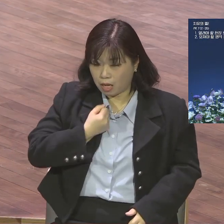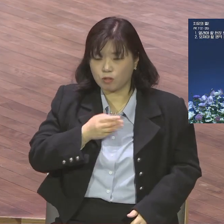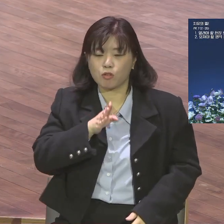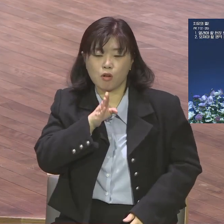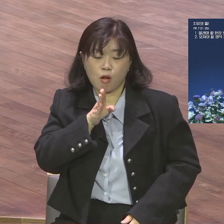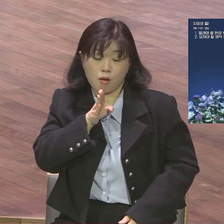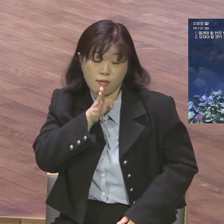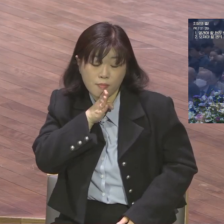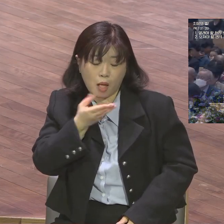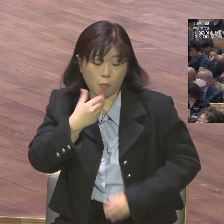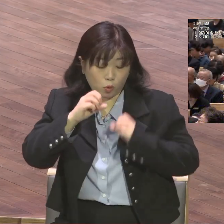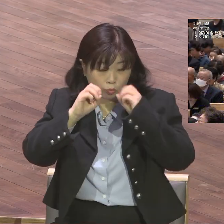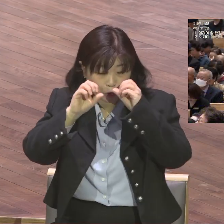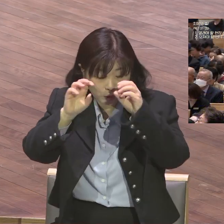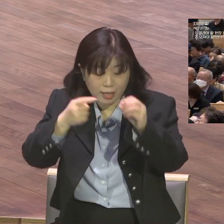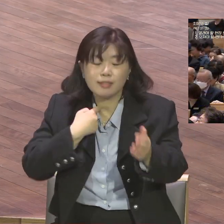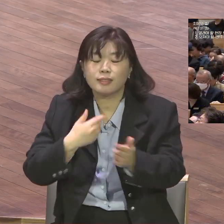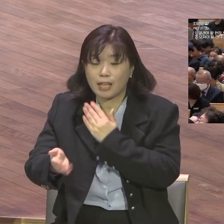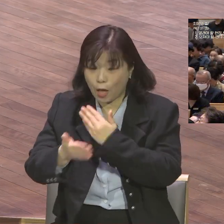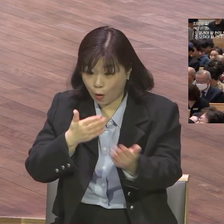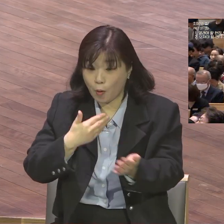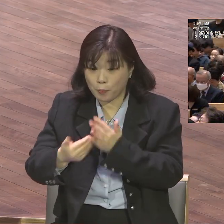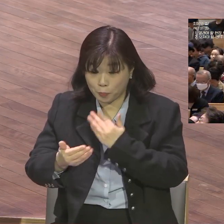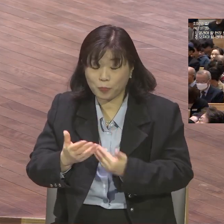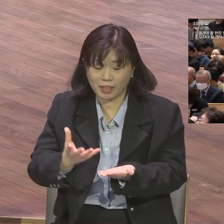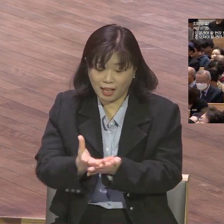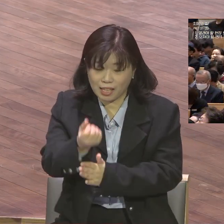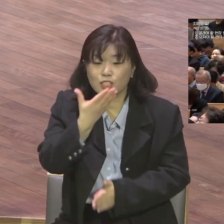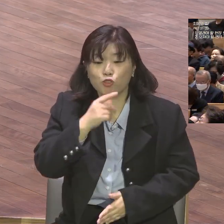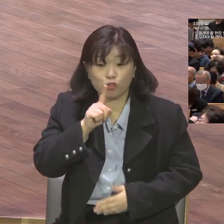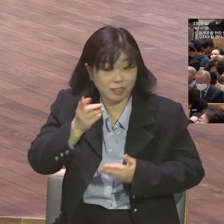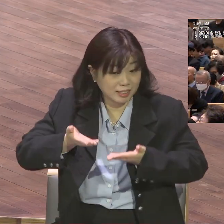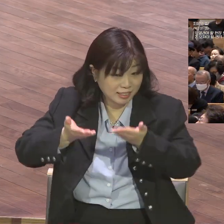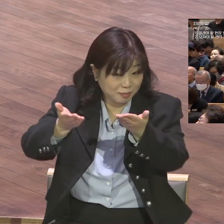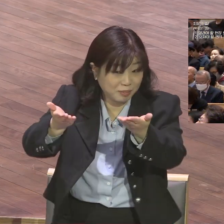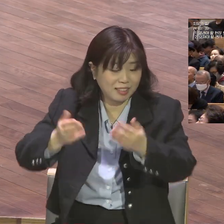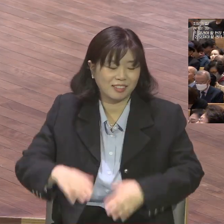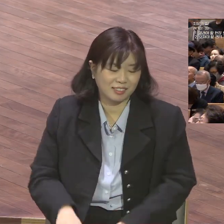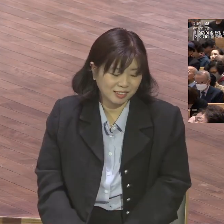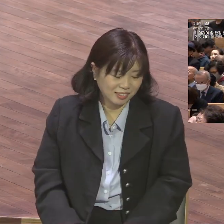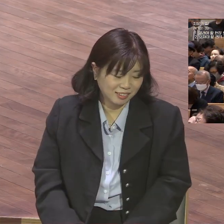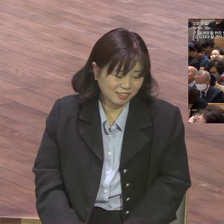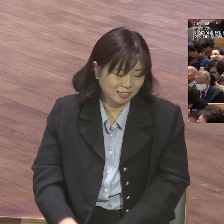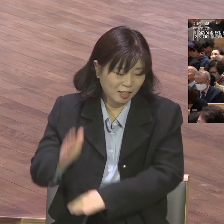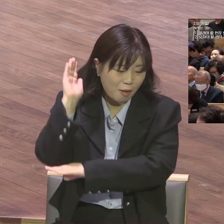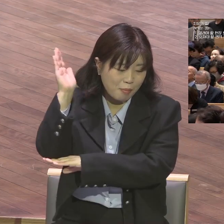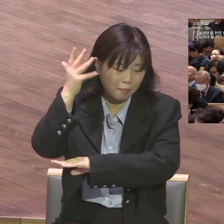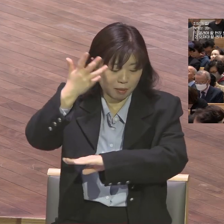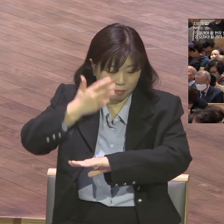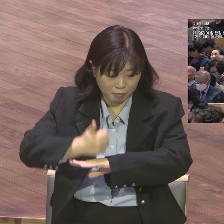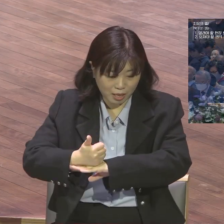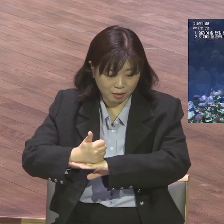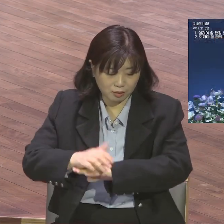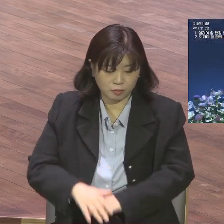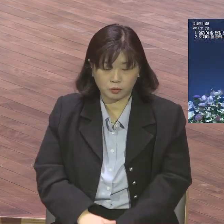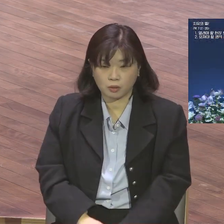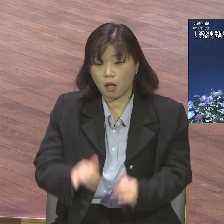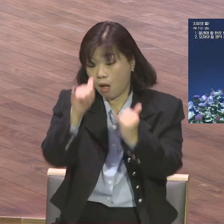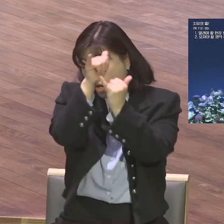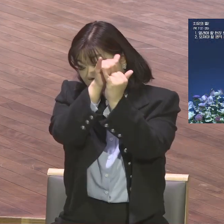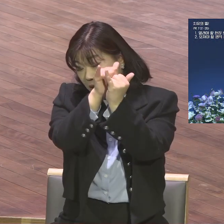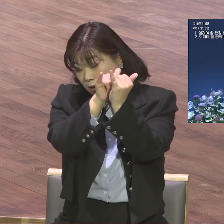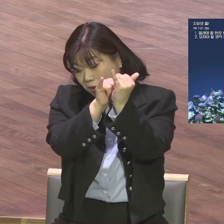주님으로 축복합니다. 결론입니다. 역사상 가장 많은 사람에게 복음을